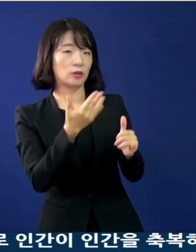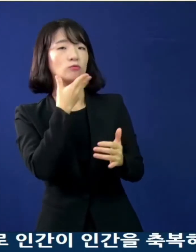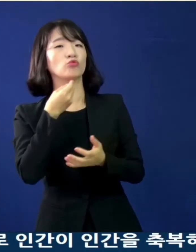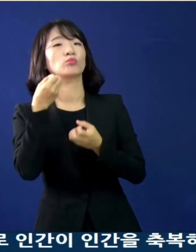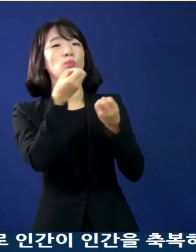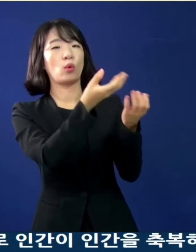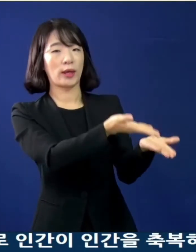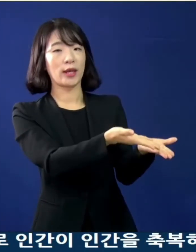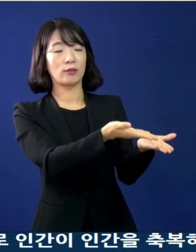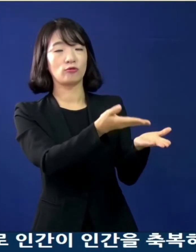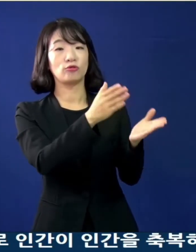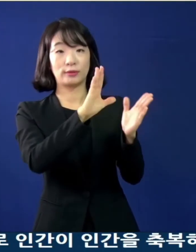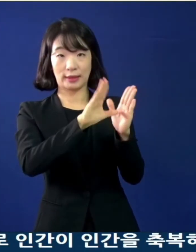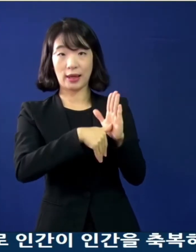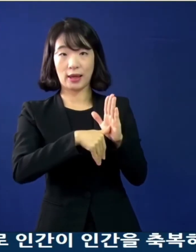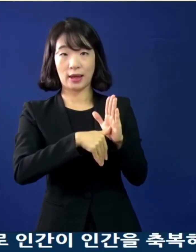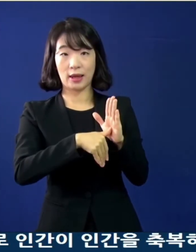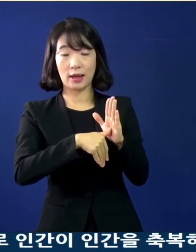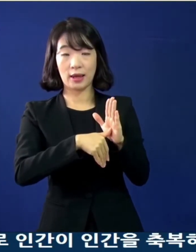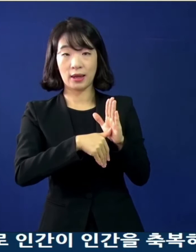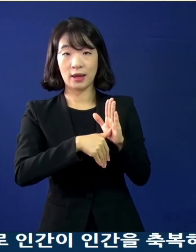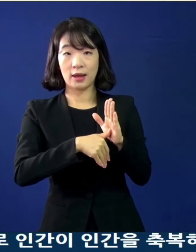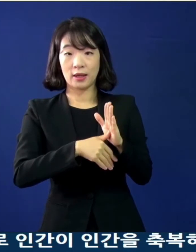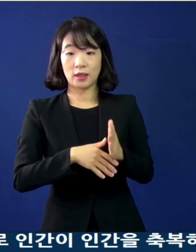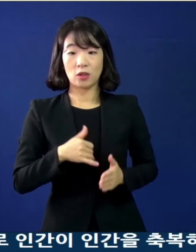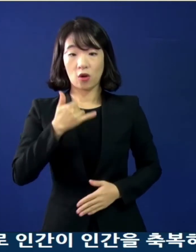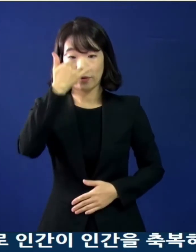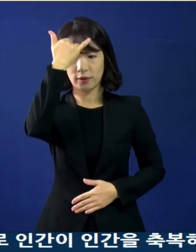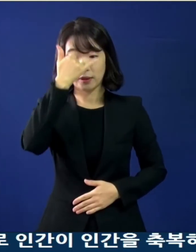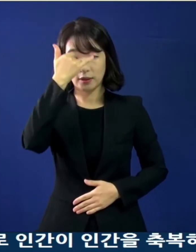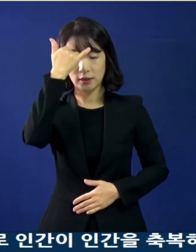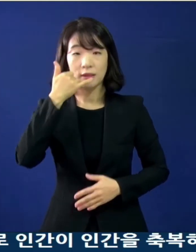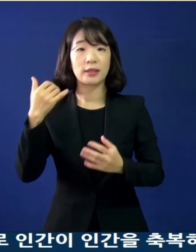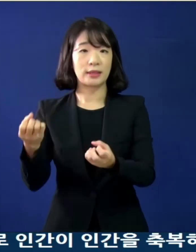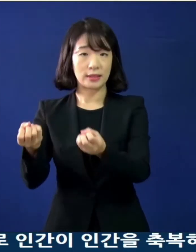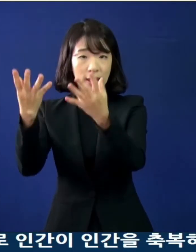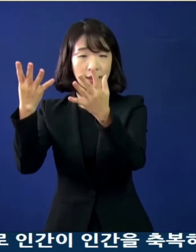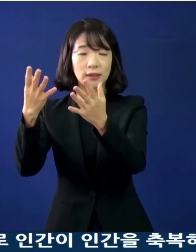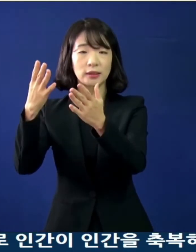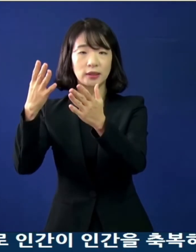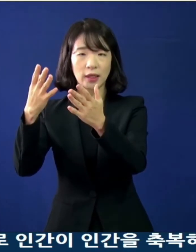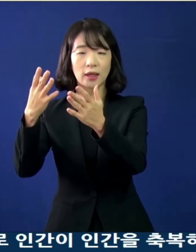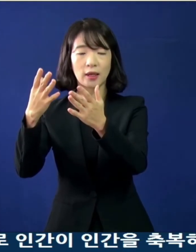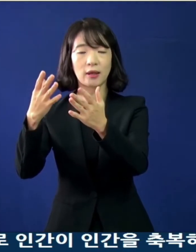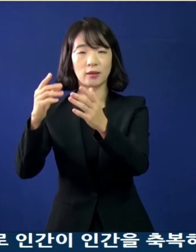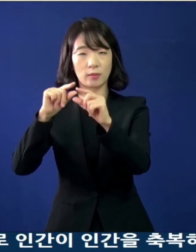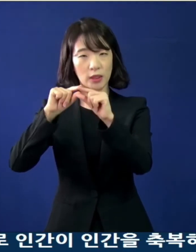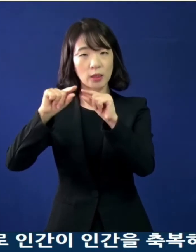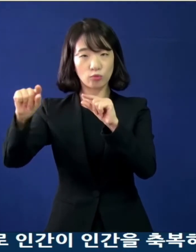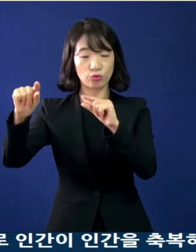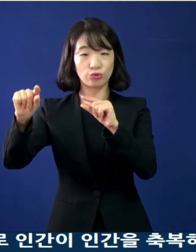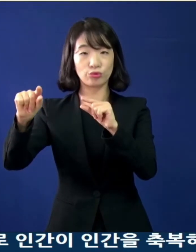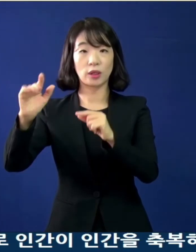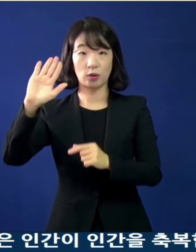것 같습니다. 예식의 일부지만 이런 시간에 아론이 많이 감격했을 것 같아요.